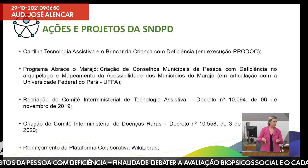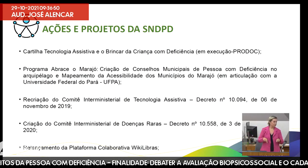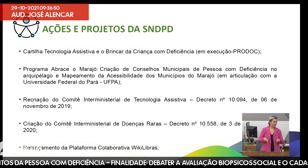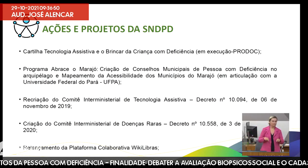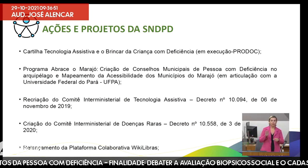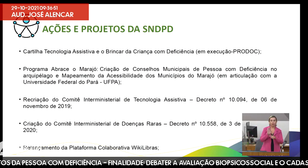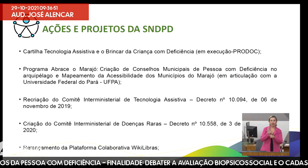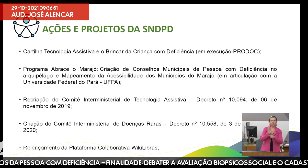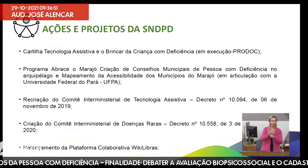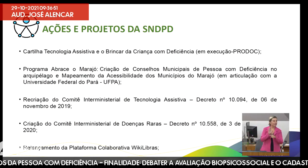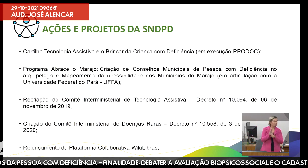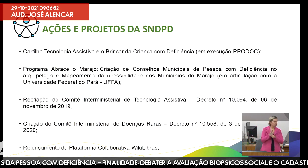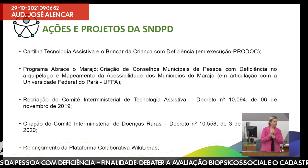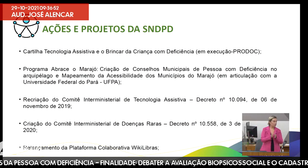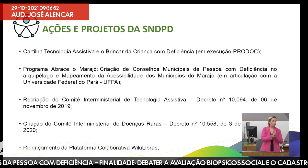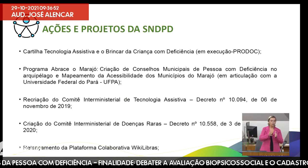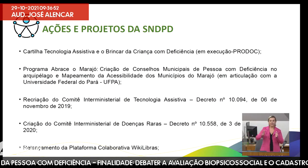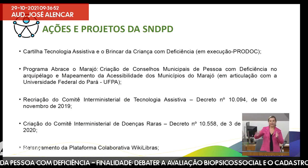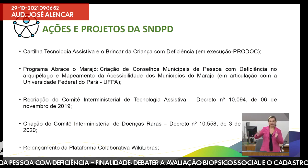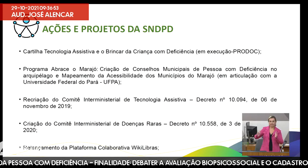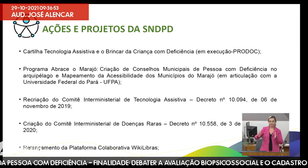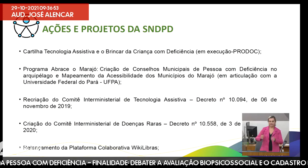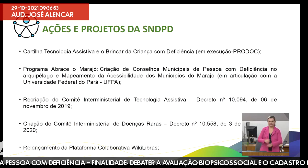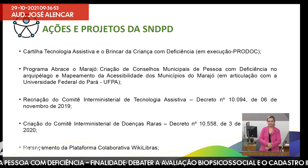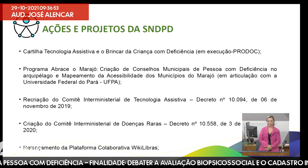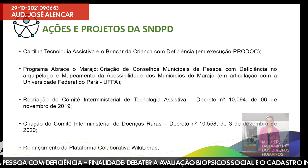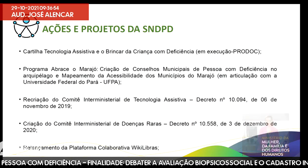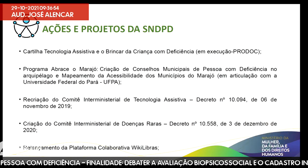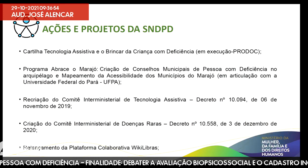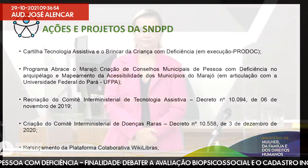Relançamos a plataforma colaborativa Wikilibras.